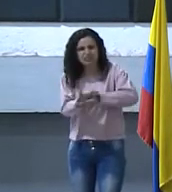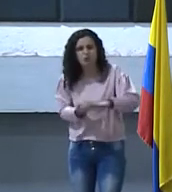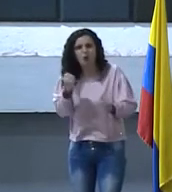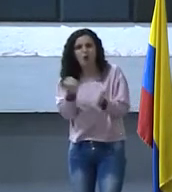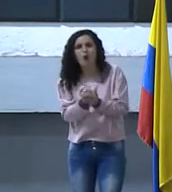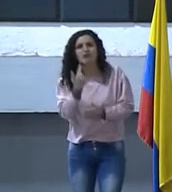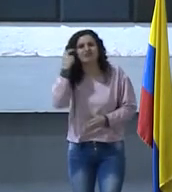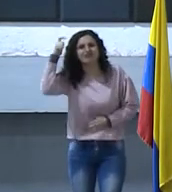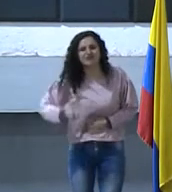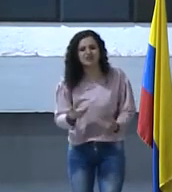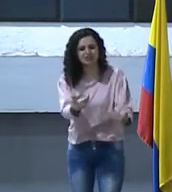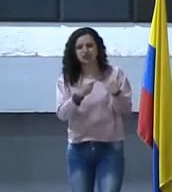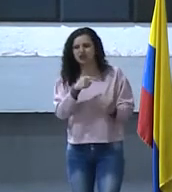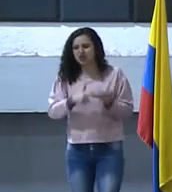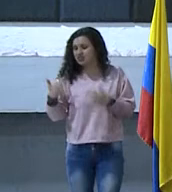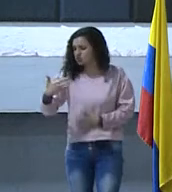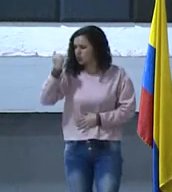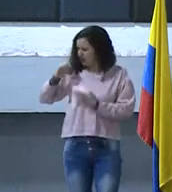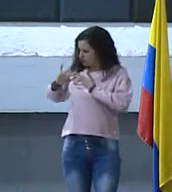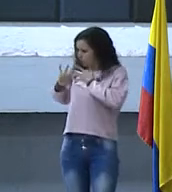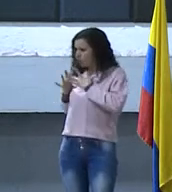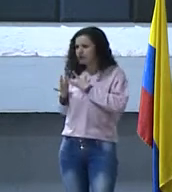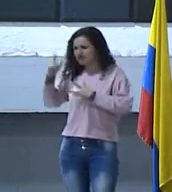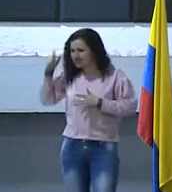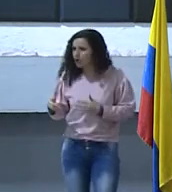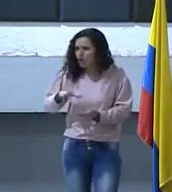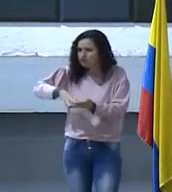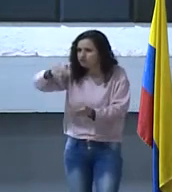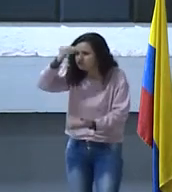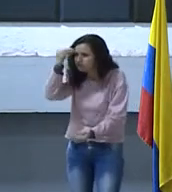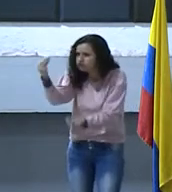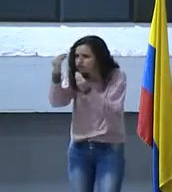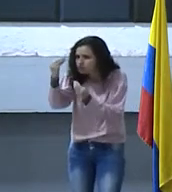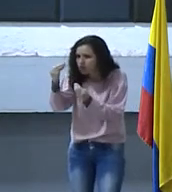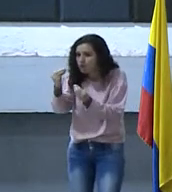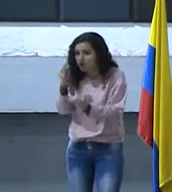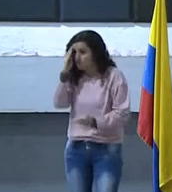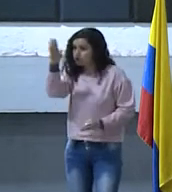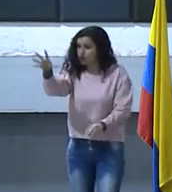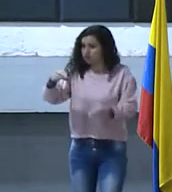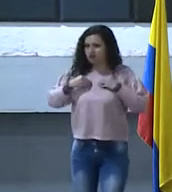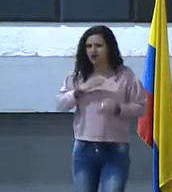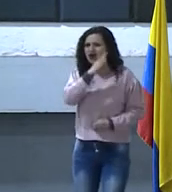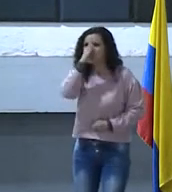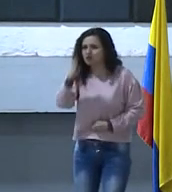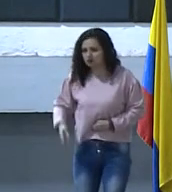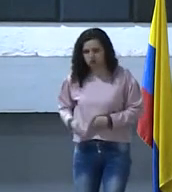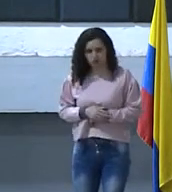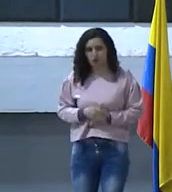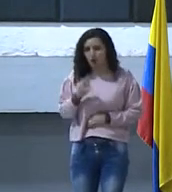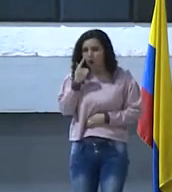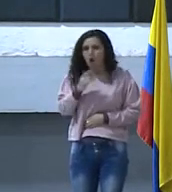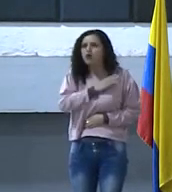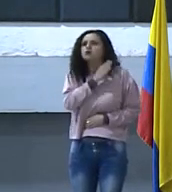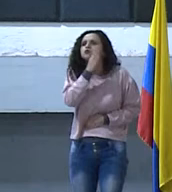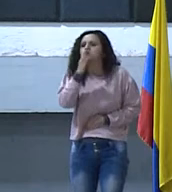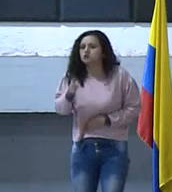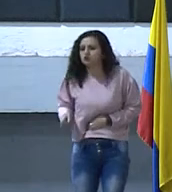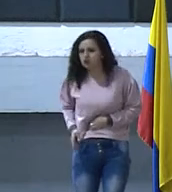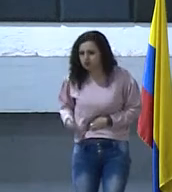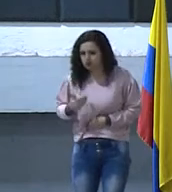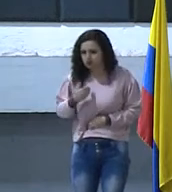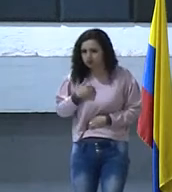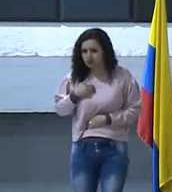para no producirlo ni permitirlo nunca más regar nuestros